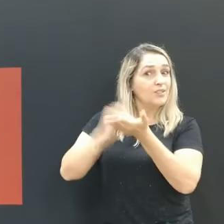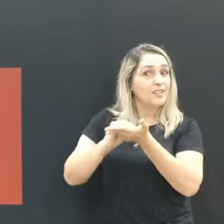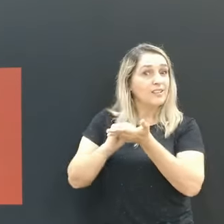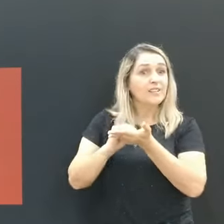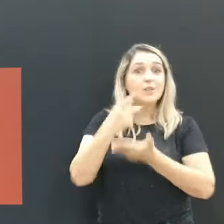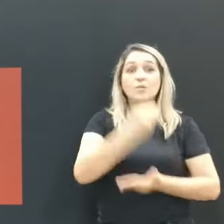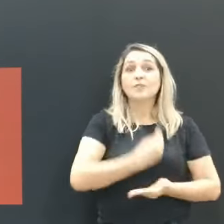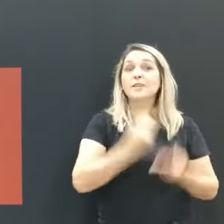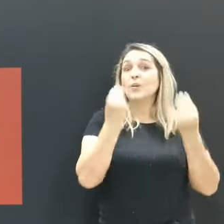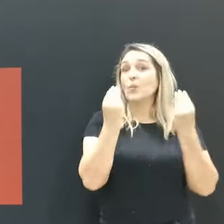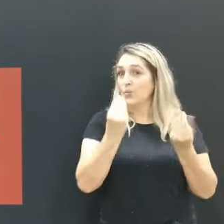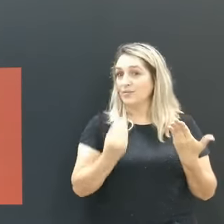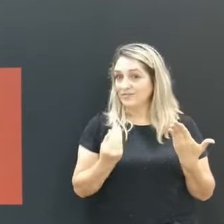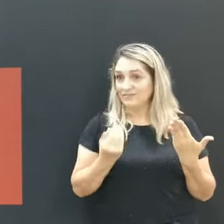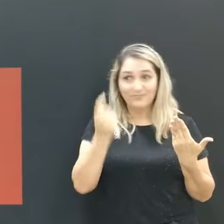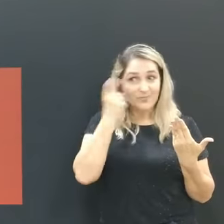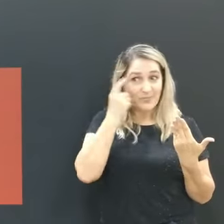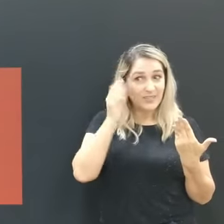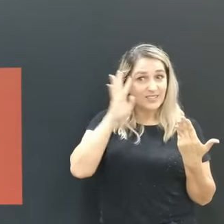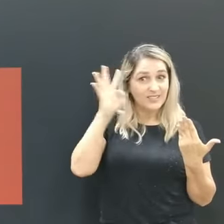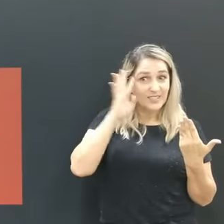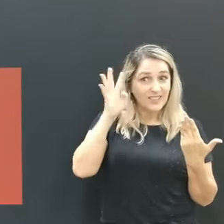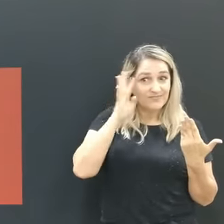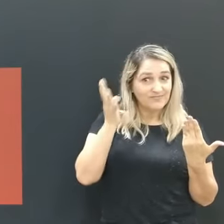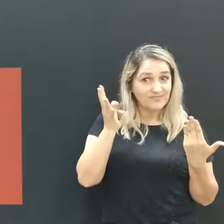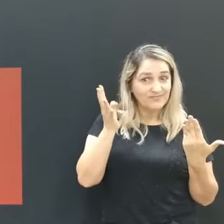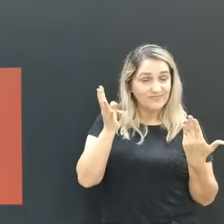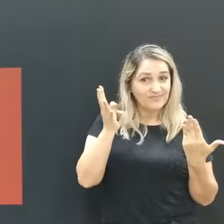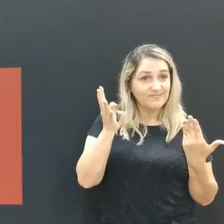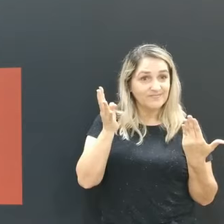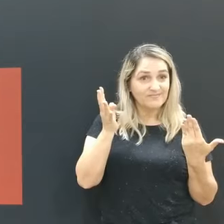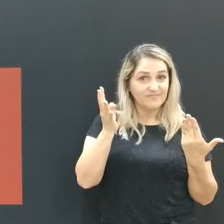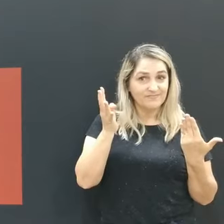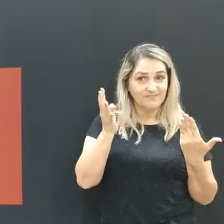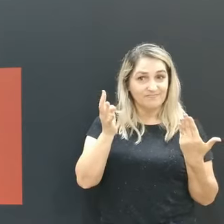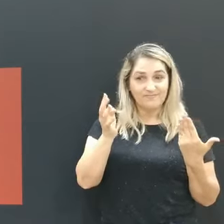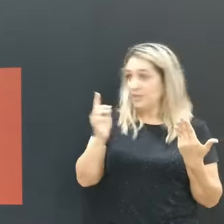coisa. Precisamos ter relacionamento constante com o Senhor.